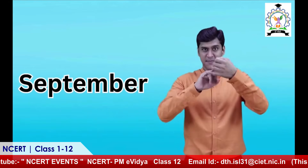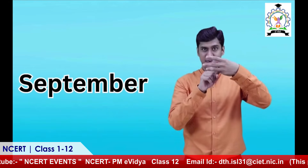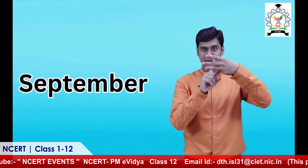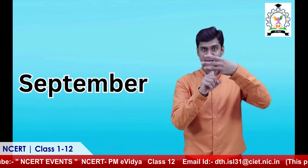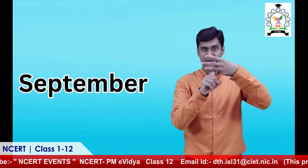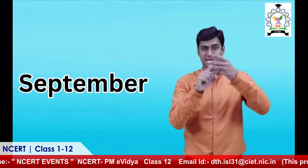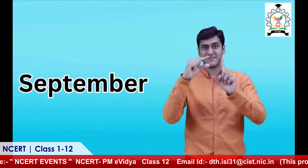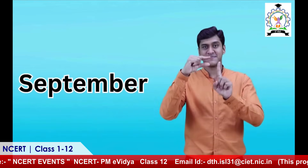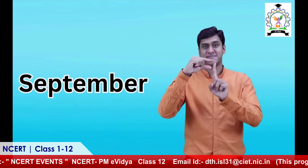सितंबर,